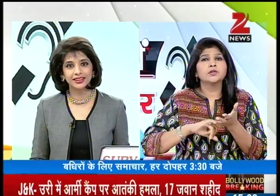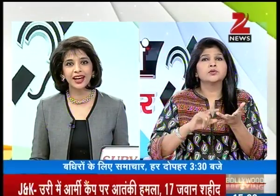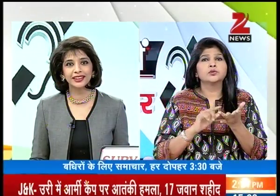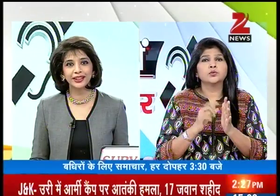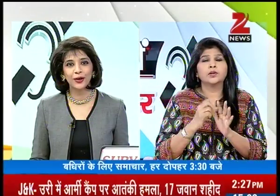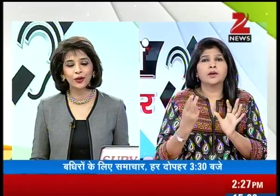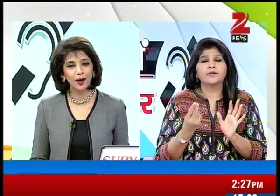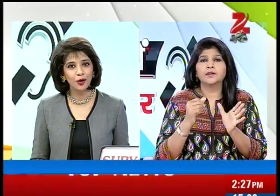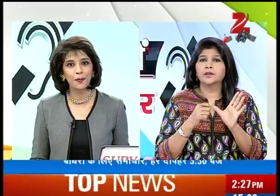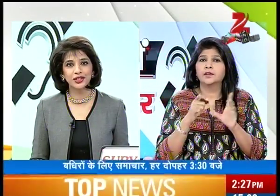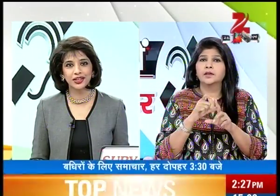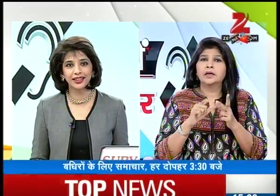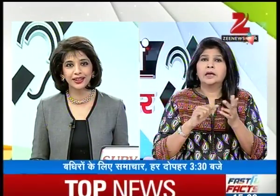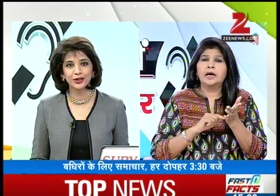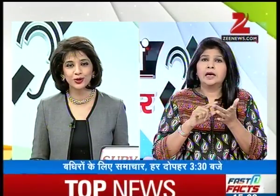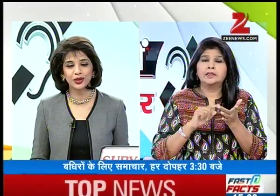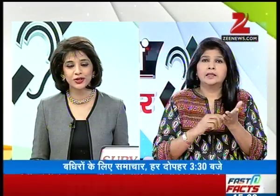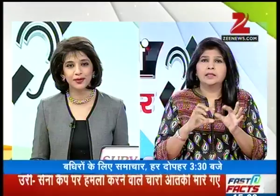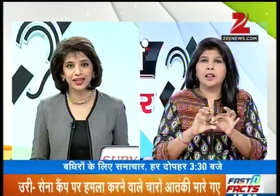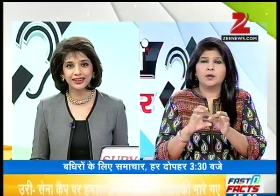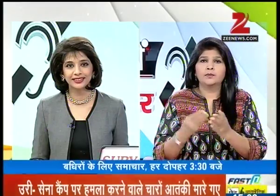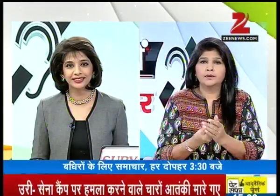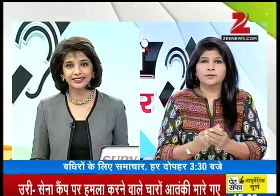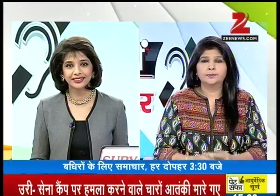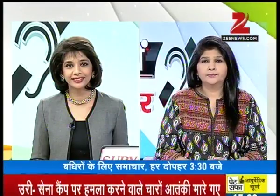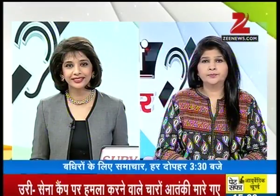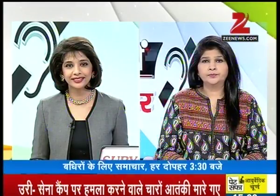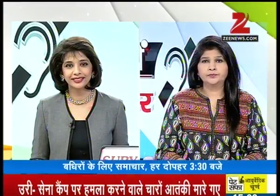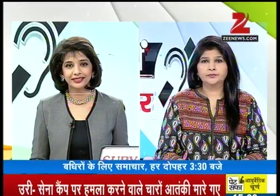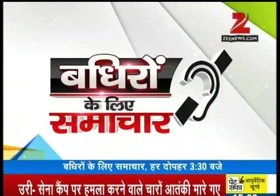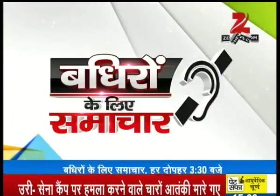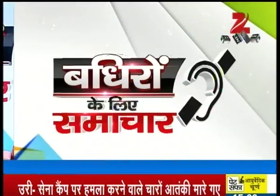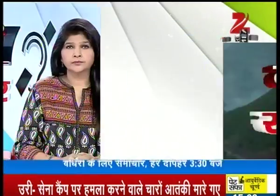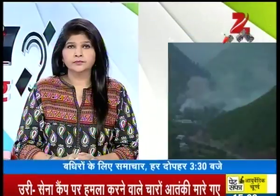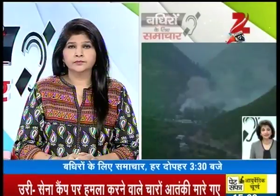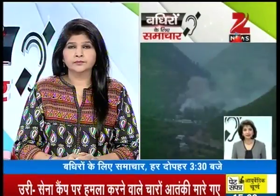हूं अदिति त्यागी और खबरों को पेश करेंगी सोनिया शर्मा।